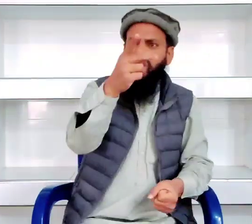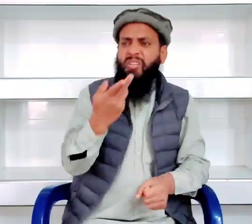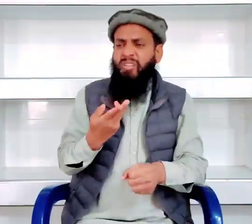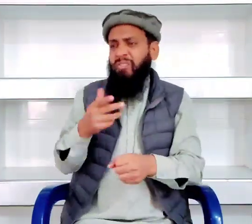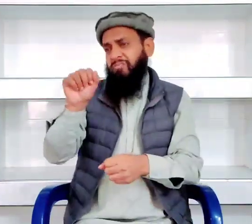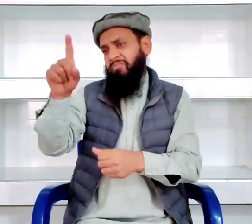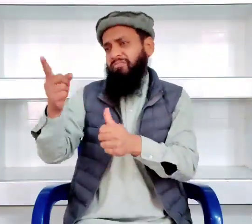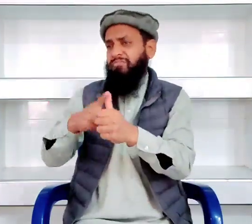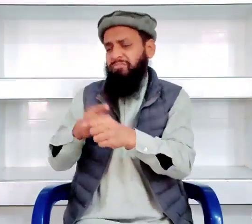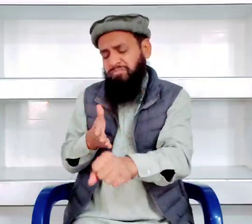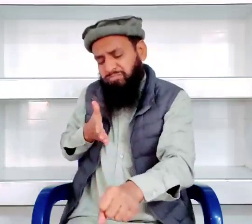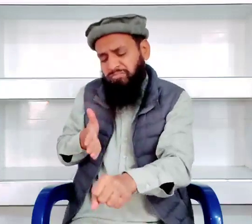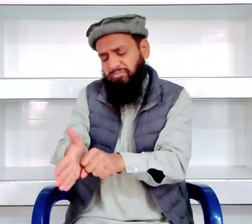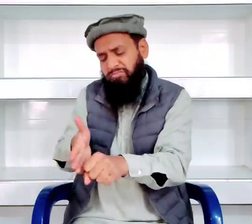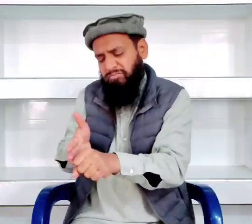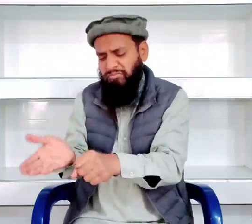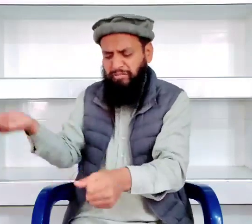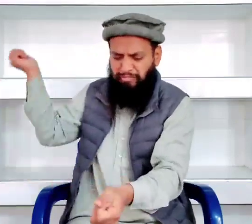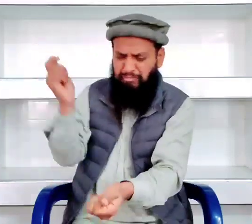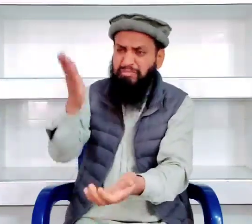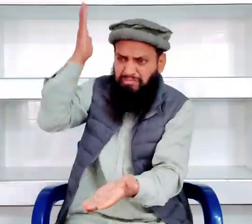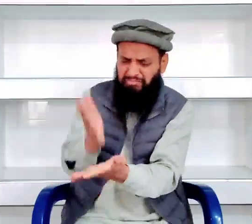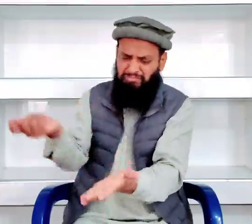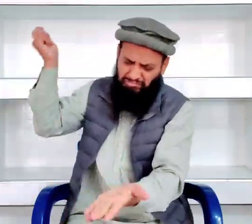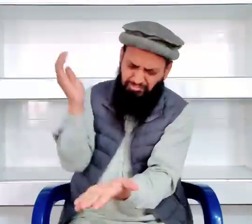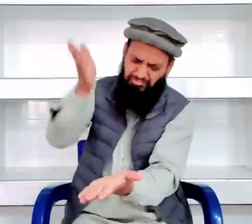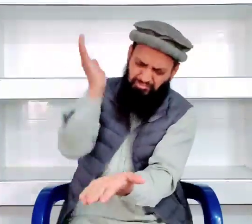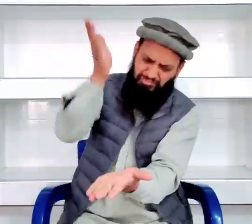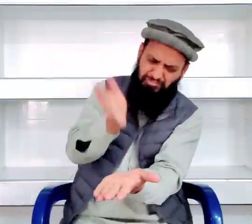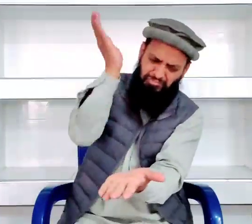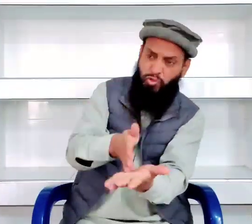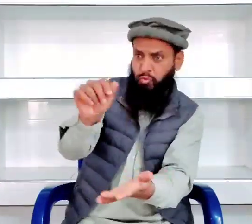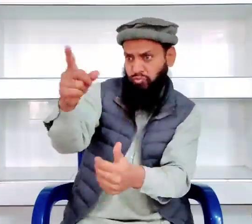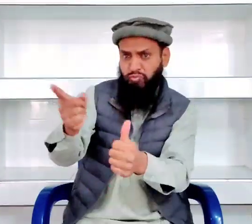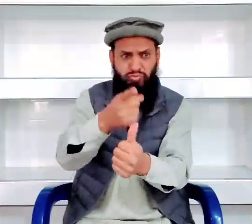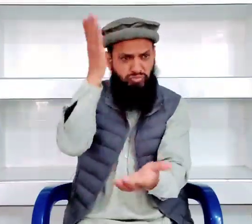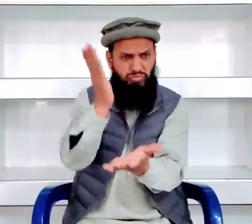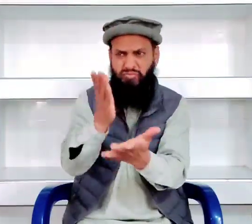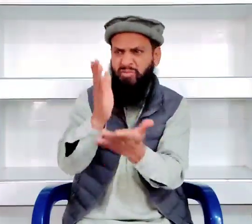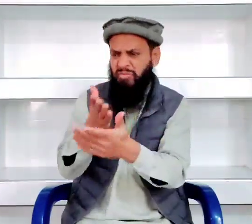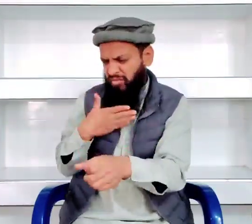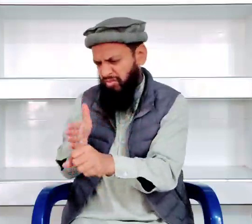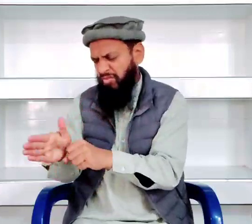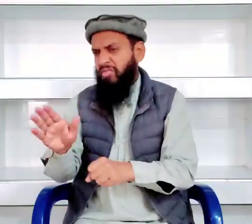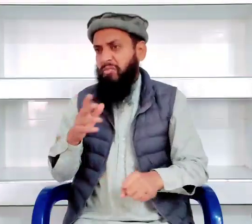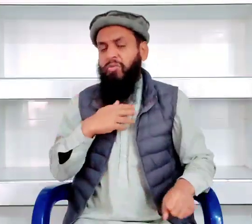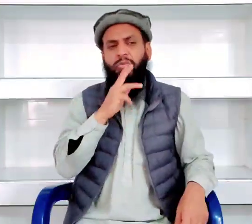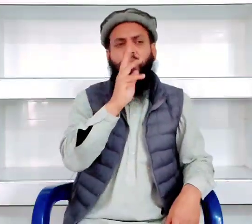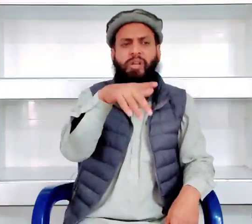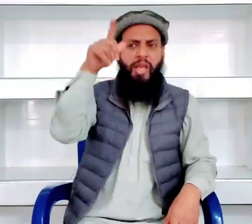ਬਿਲ ਹਯਵਾਨ ਜ਼ਿੰਦਾ ਜਾਨਵਰ ਦੇ ਬਦਲੇ ਗੋਸ਼ਤ ਨੂੰ ਖਰੀਦਣਾ ਜਾਇਜ਼ ਨਹੀਂ ਇਹਨੂੰ ਮਨਾ ਕੀਤਾ ਰਸੂਲullah ਸੱਲੱਲਾਹੁ ਅਲੈਹਿ